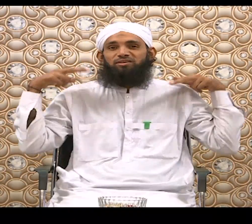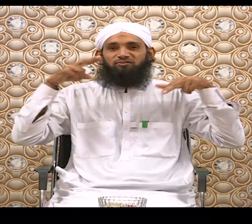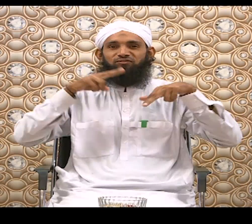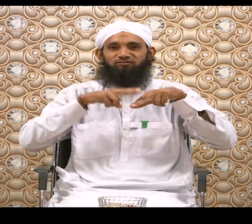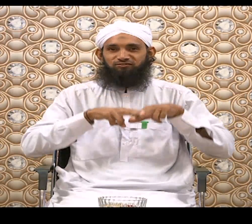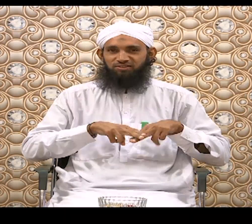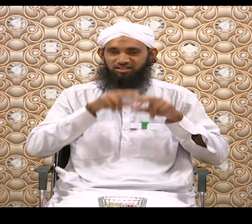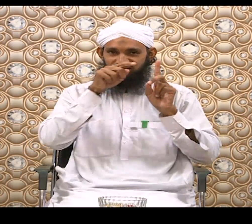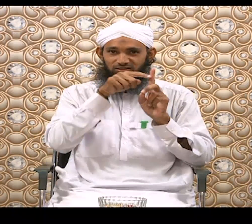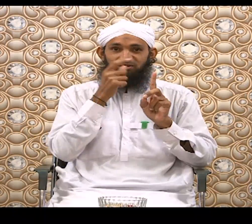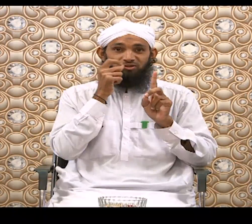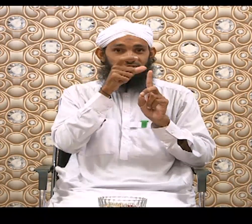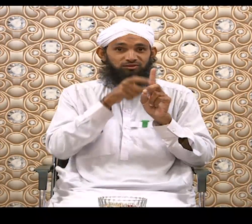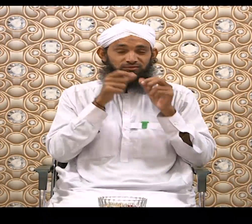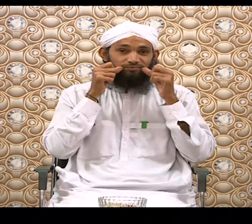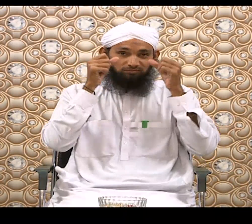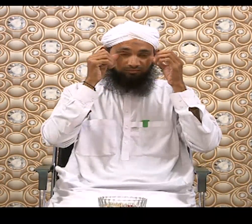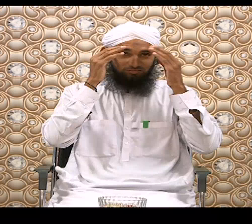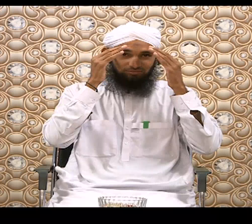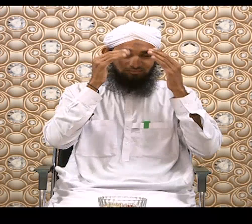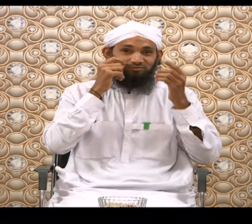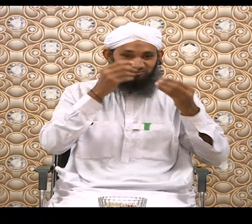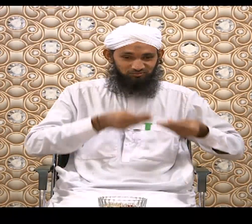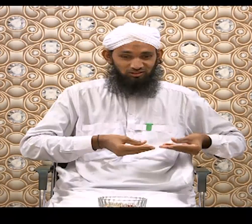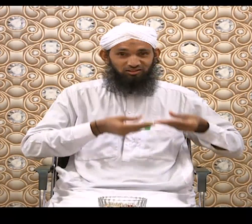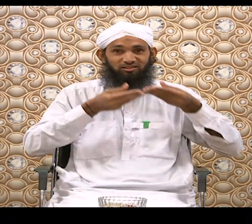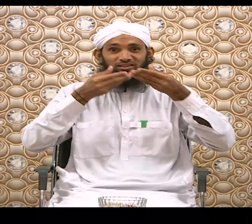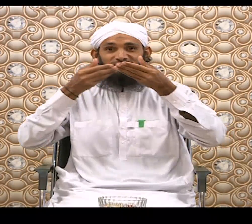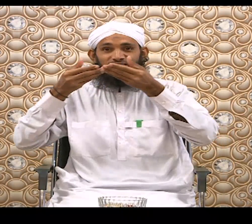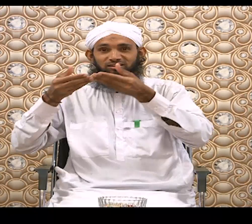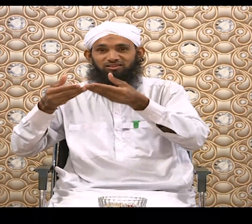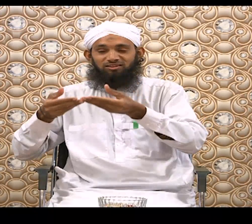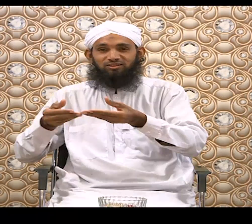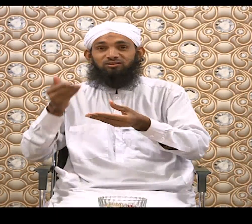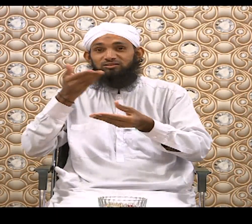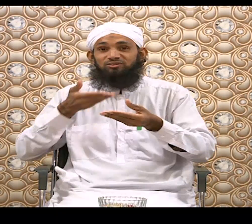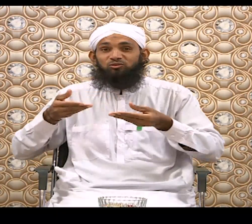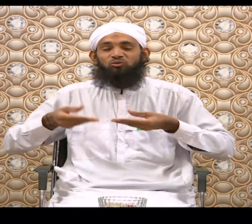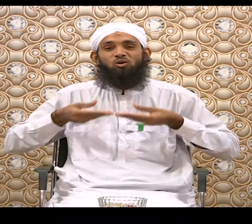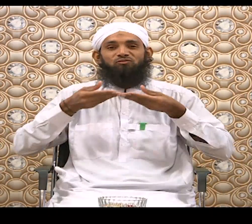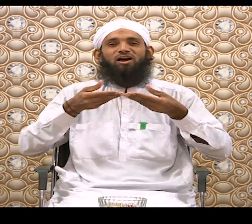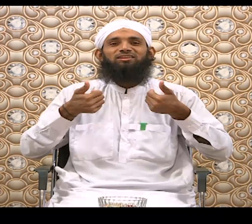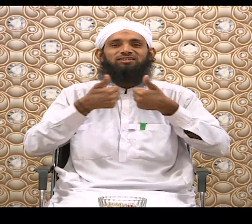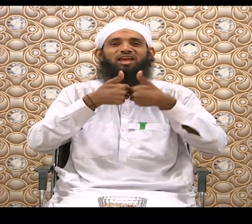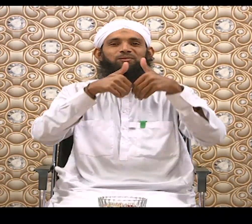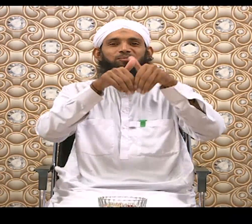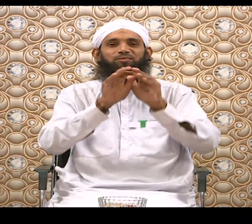دے گا جو اس درود پاک کو میری قبر میں یوں پہنچائے گا جیسے تمہیں تاہائف پیش کیے جاتے ہیں